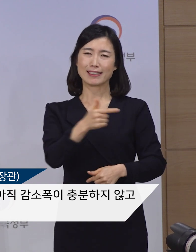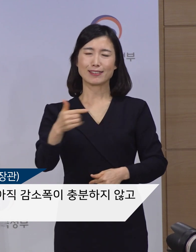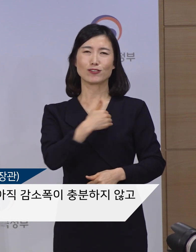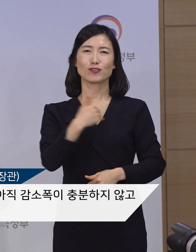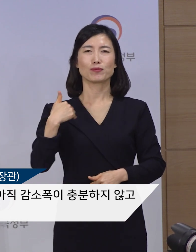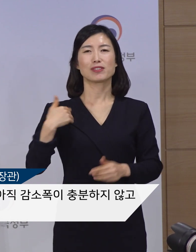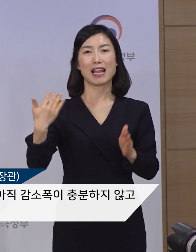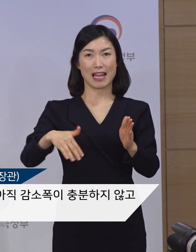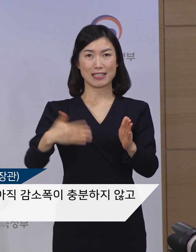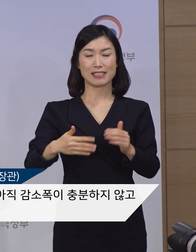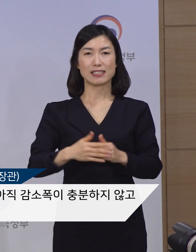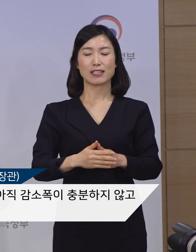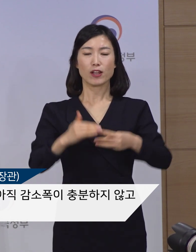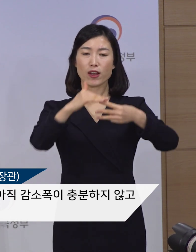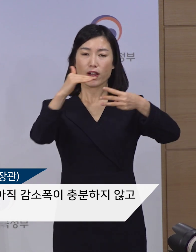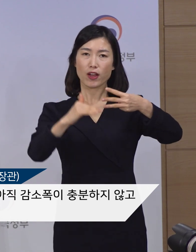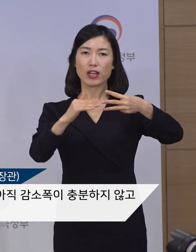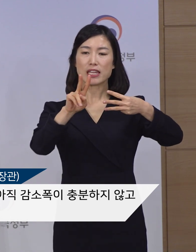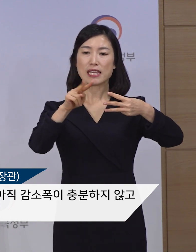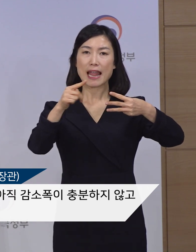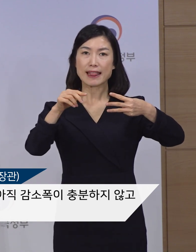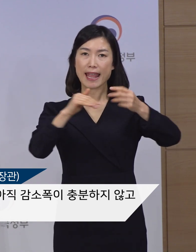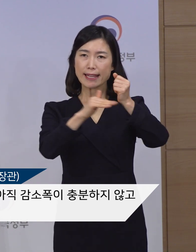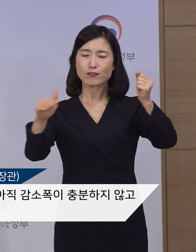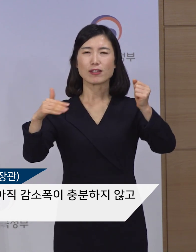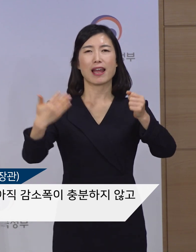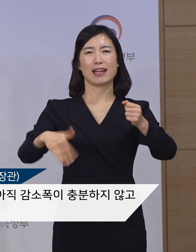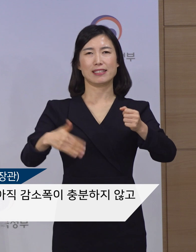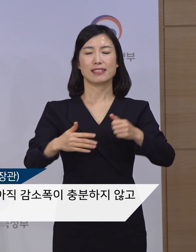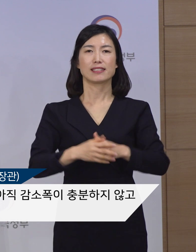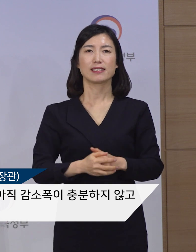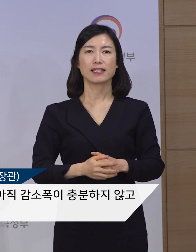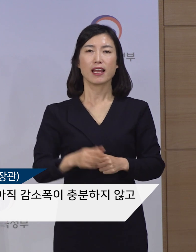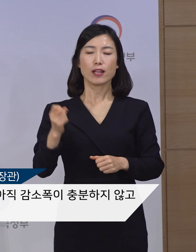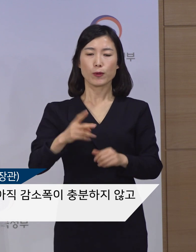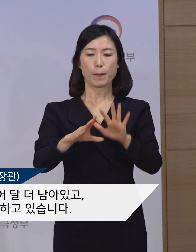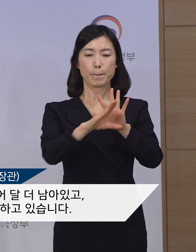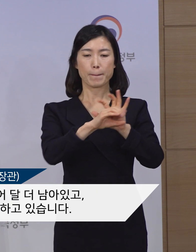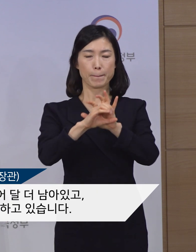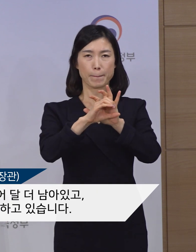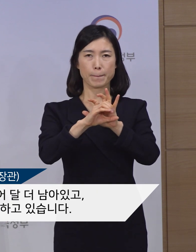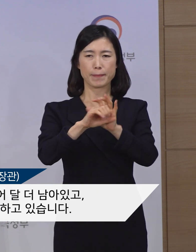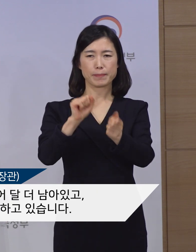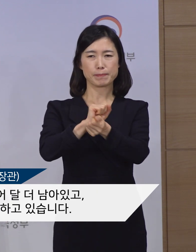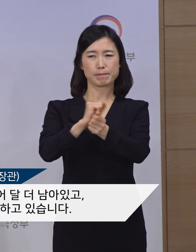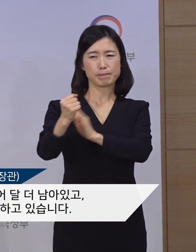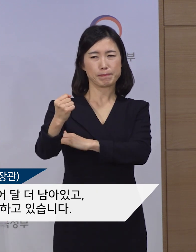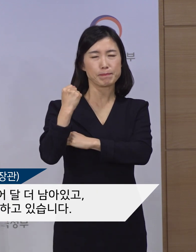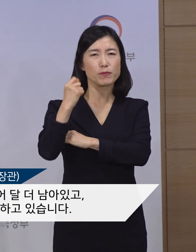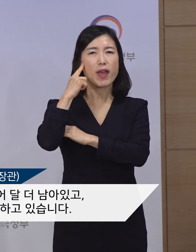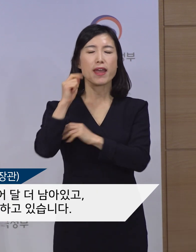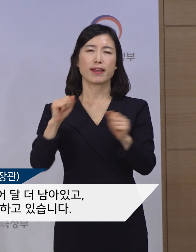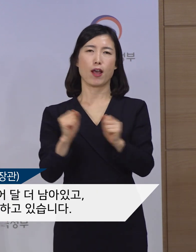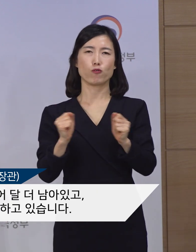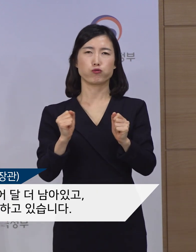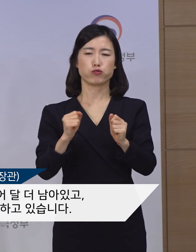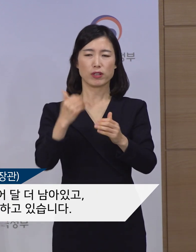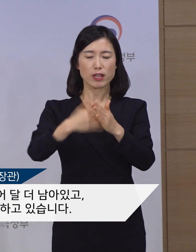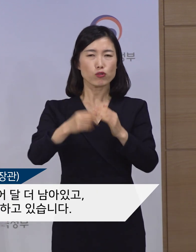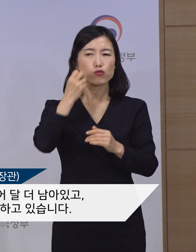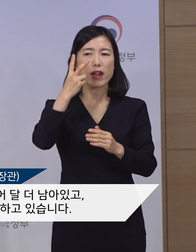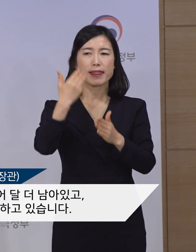516명으로 아직 감소폭이 충분하지 않고 2단계 기준에도 미달합니다. 또한 바이러스의 활동력이